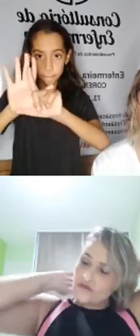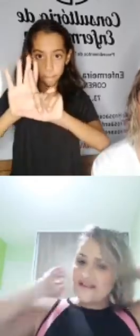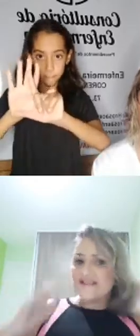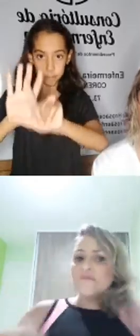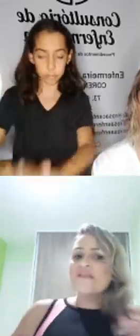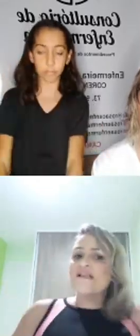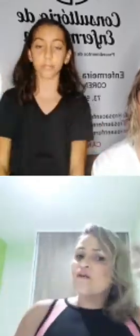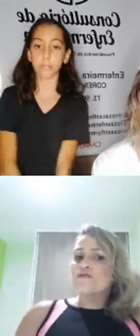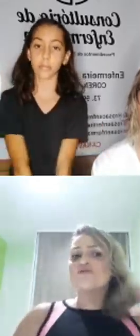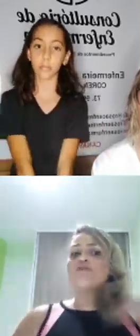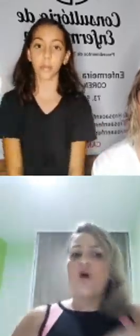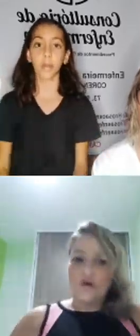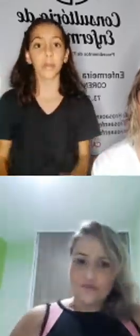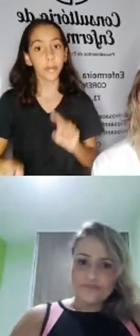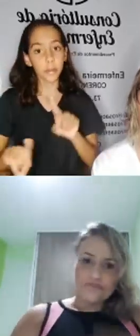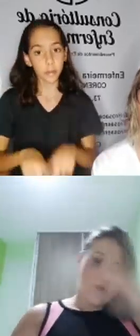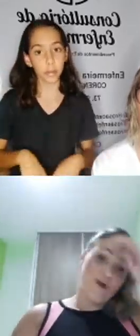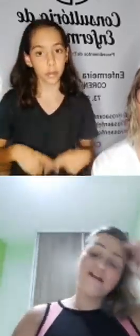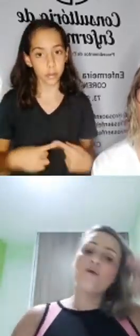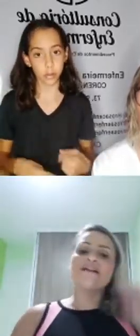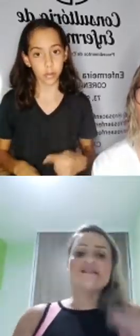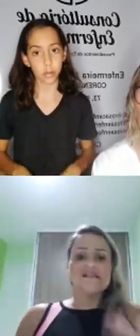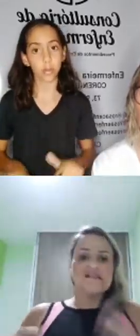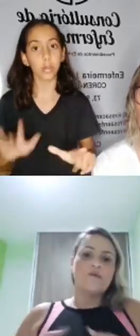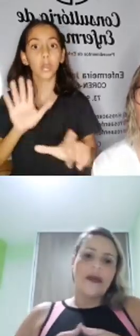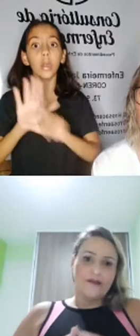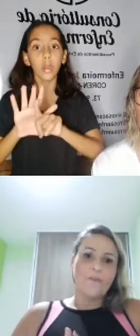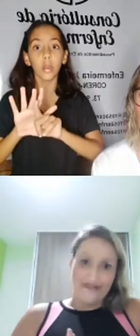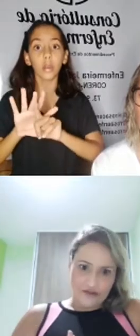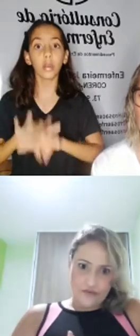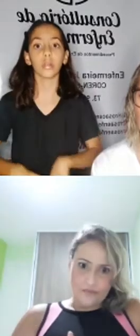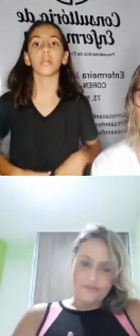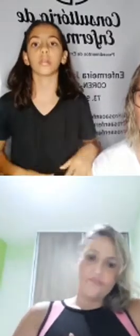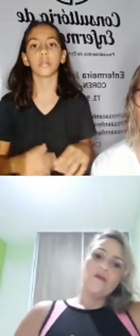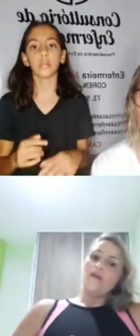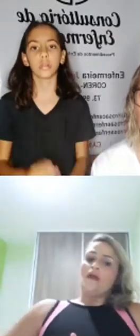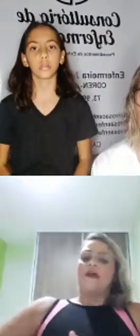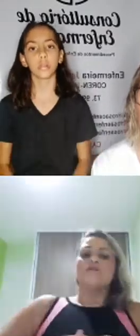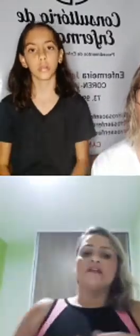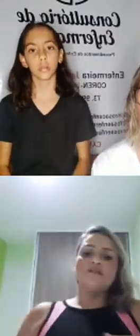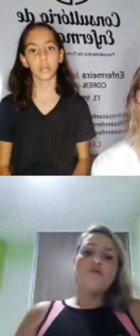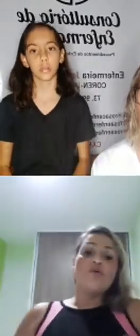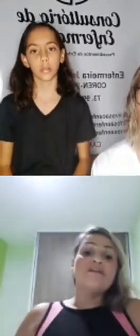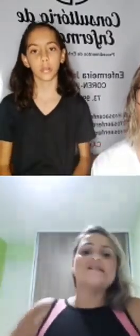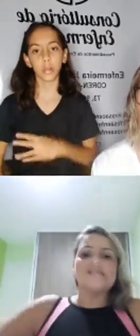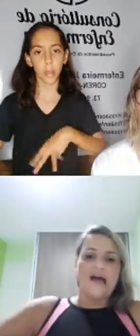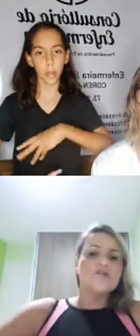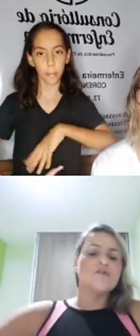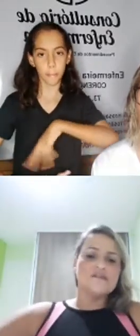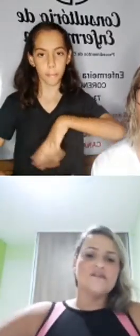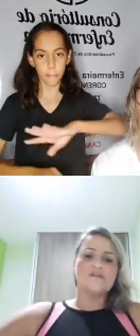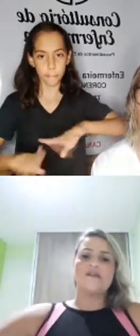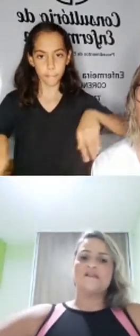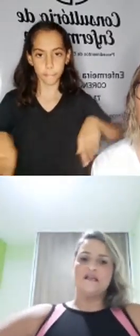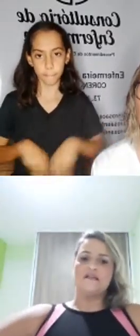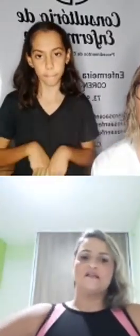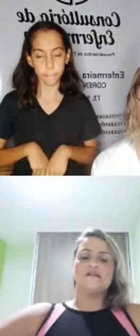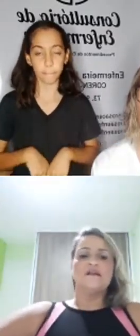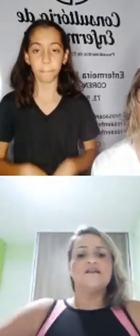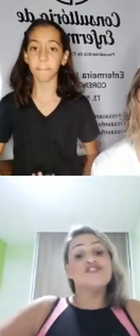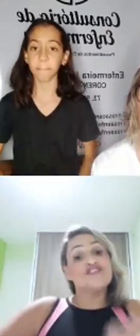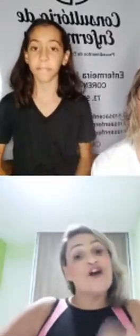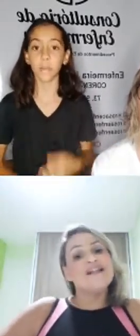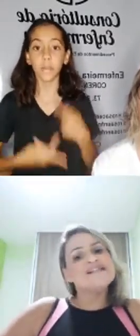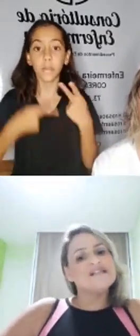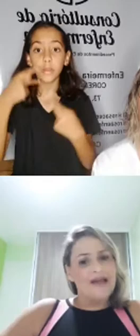nós conversamos em consultório, quando a decisão é do médico, eu tenho conversado com as minhas pacientes